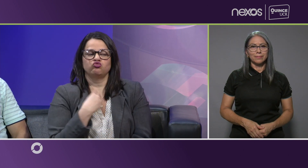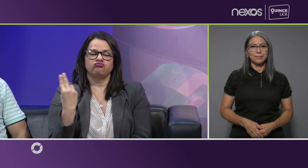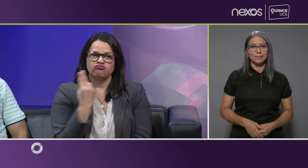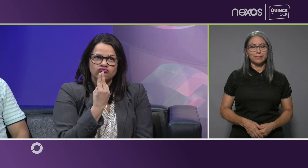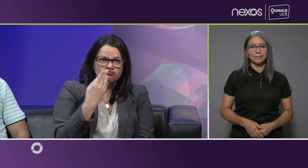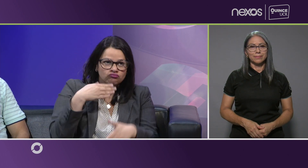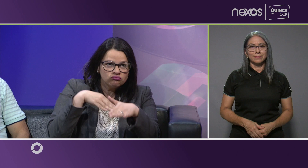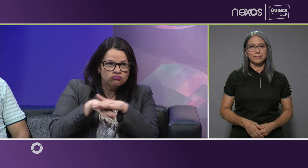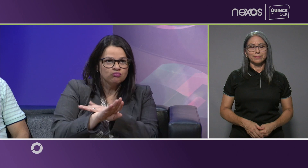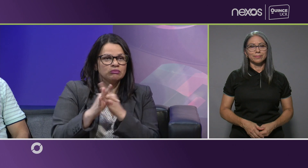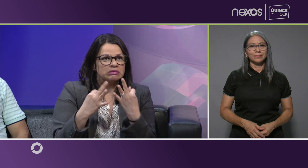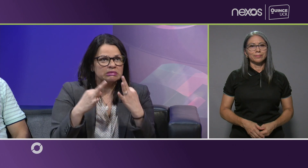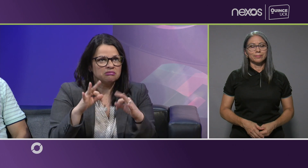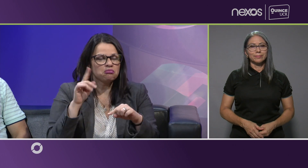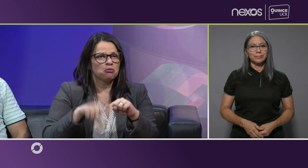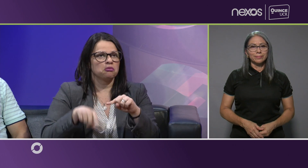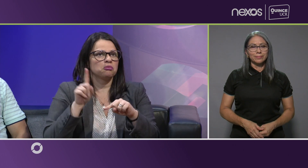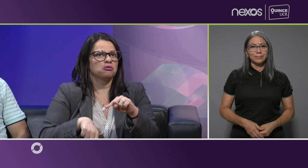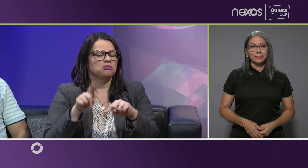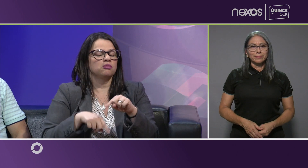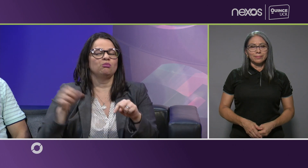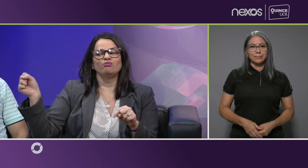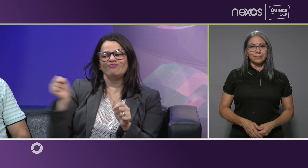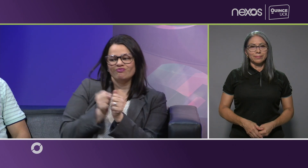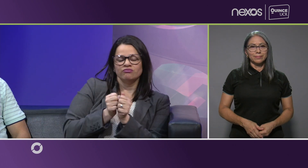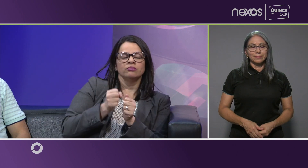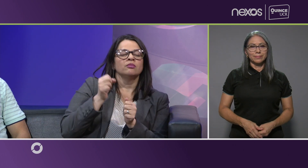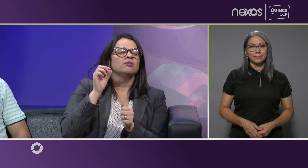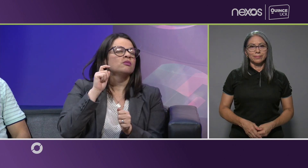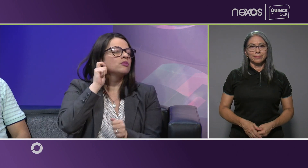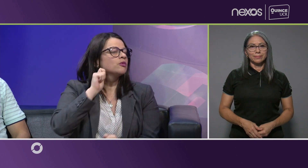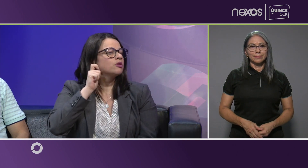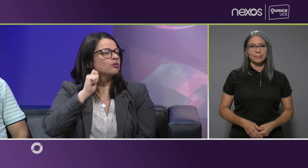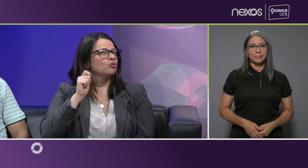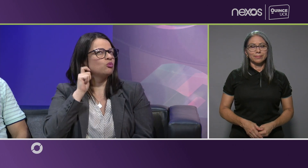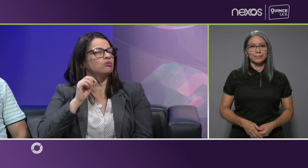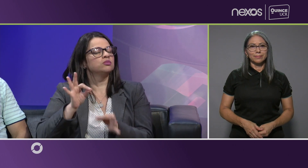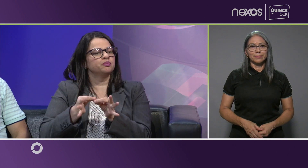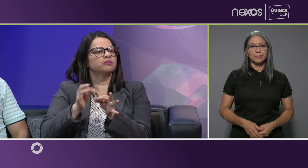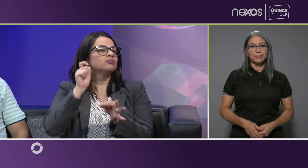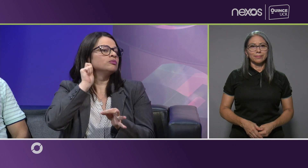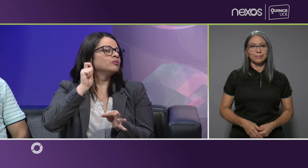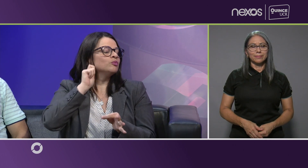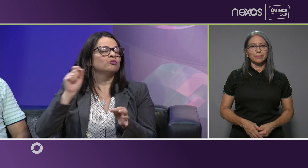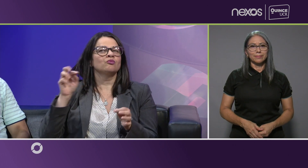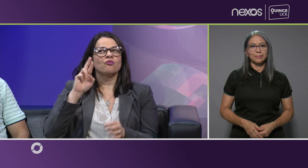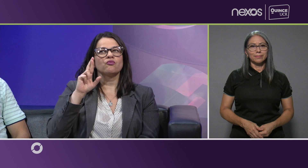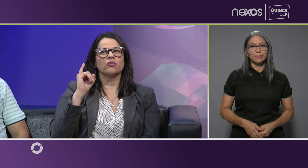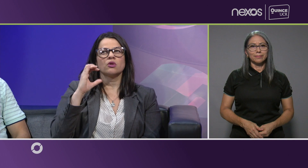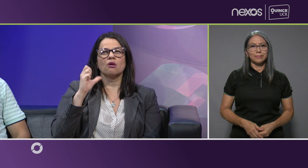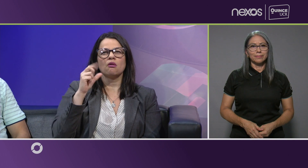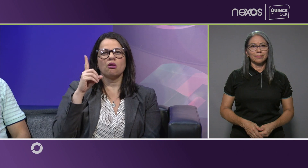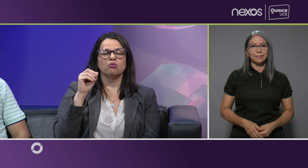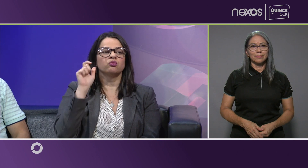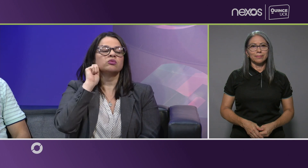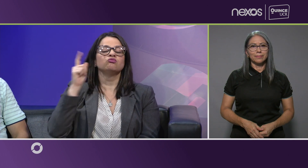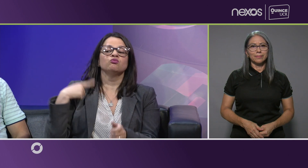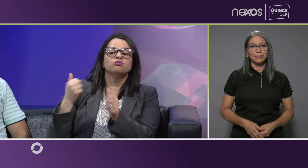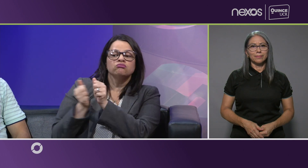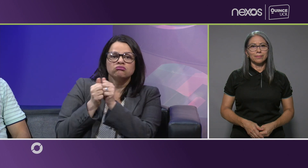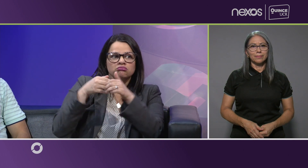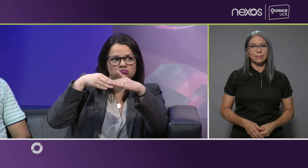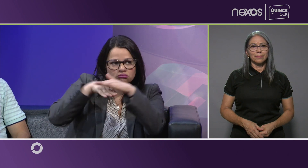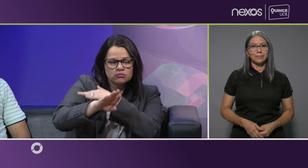marchando y yo estaba con Carlos. Los dos tratamos de ingresar, pero bueno, llegó un intérprete, se llama